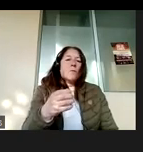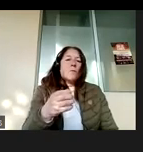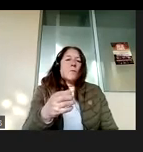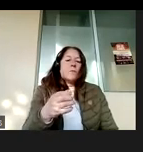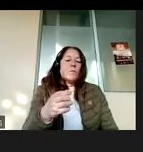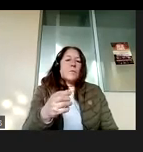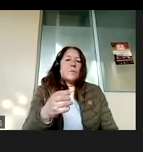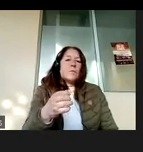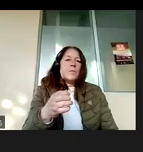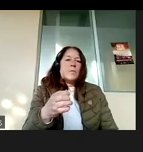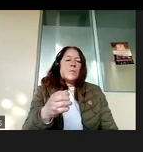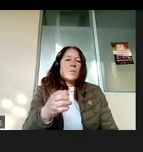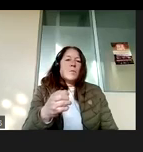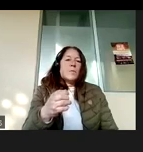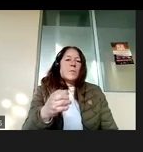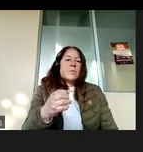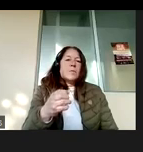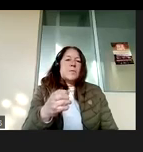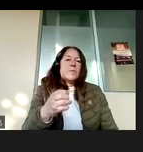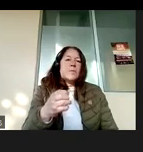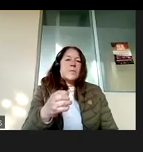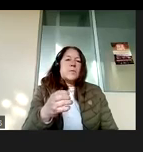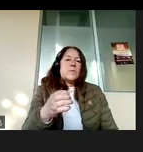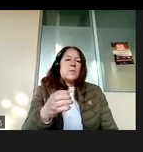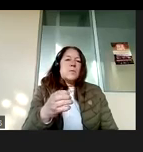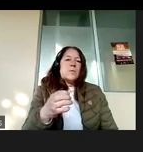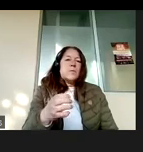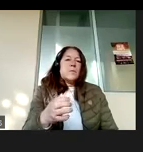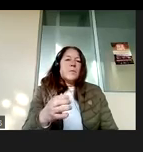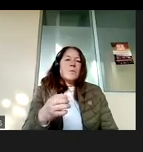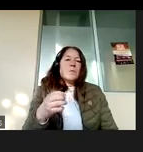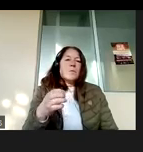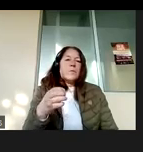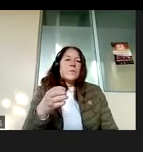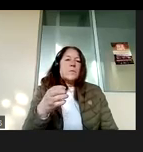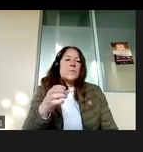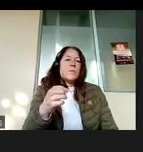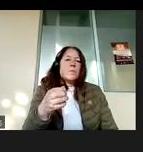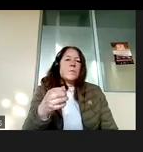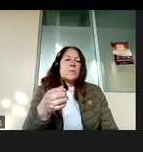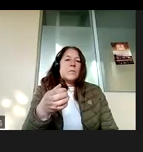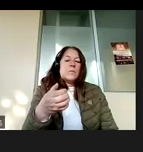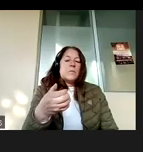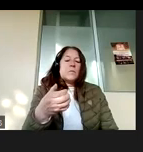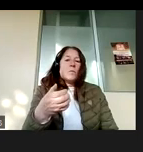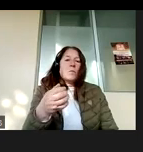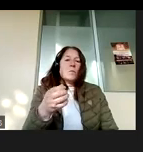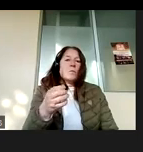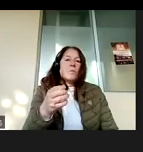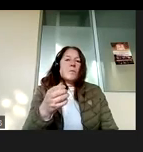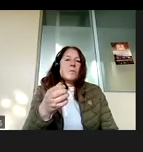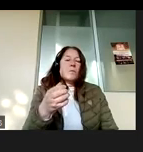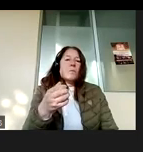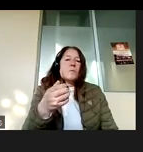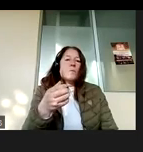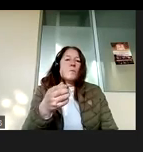objeto, sin decir que se llama jarro, vaso o lo que sea, tiene esta forma en nuestras manos. Estamos